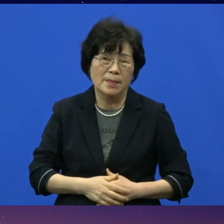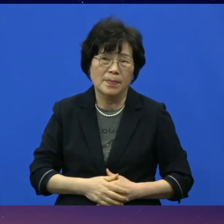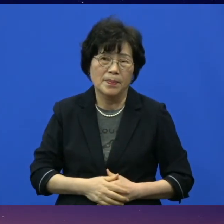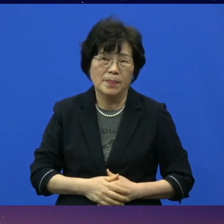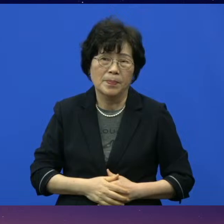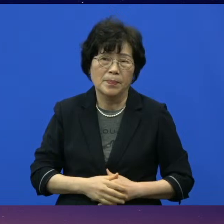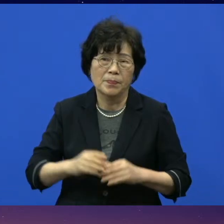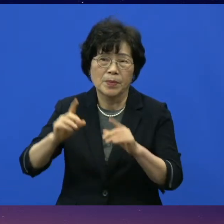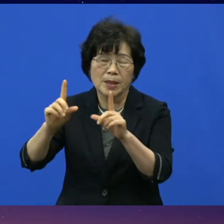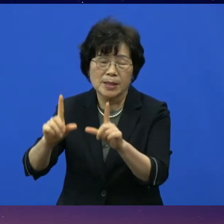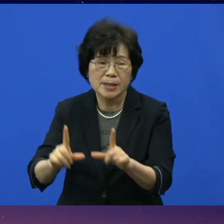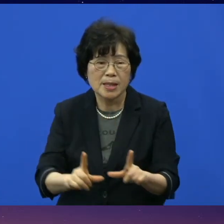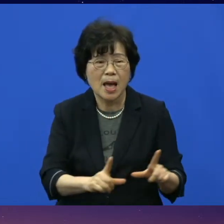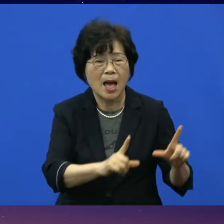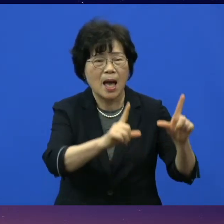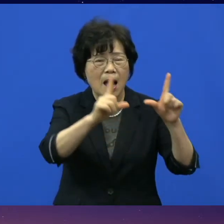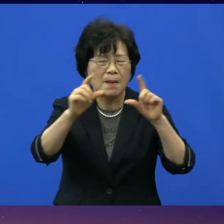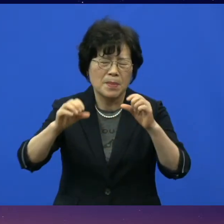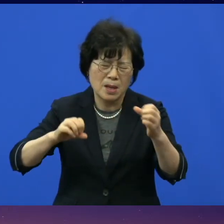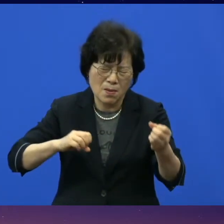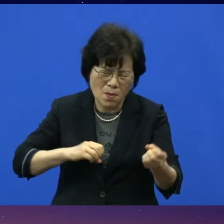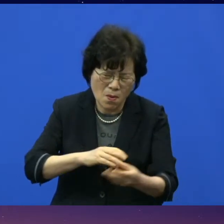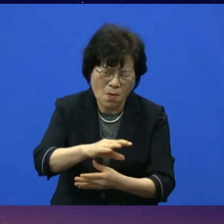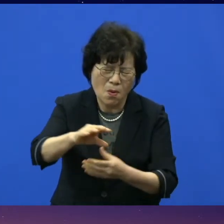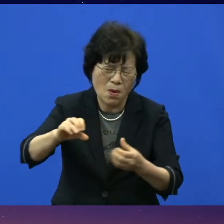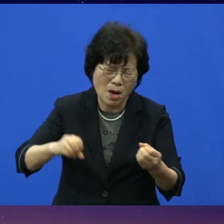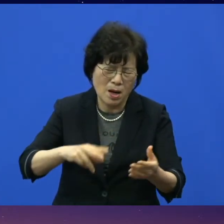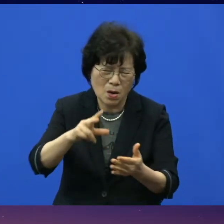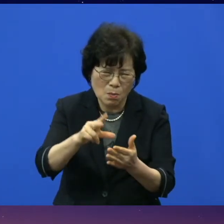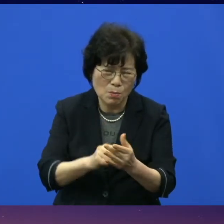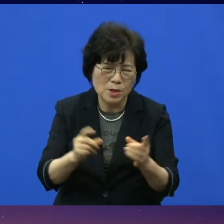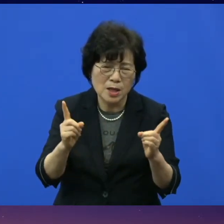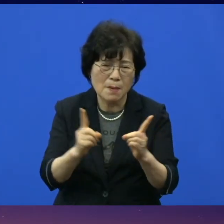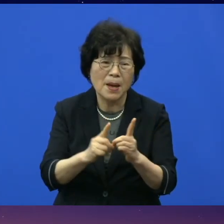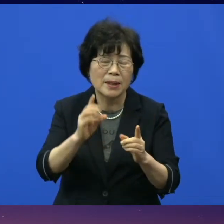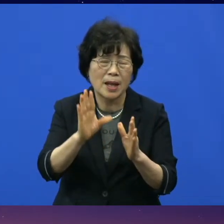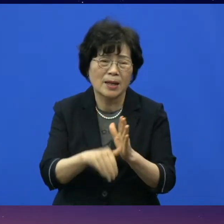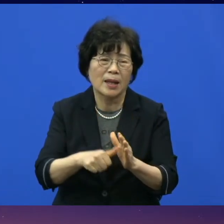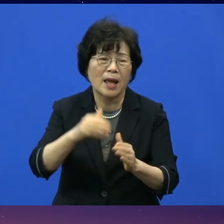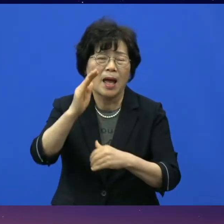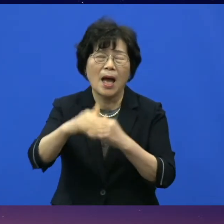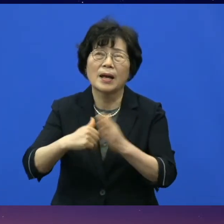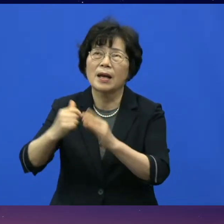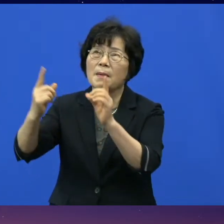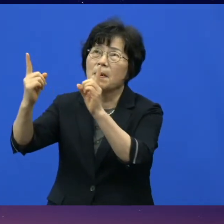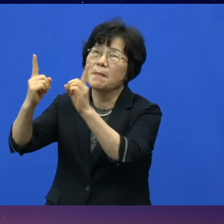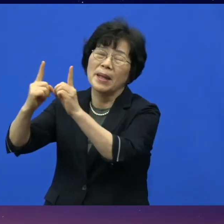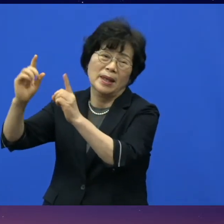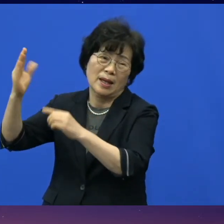여러분, 삶이 뒤엉키고 혼란 속에서 우리는 하나님에게 손을 냅니다.